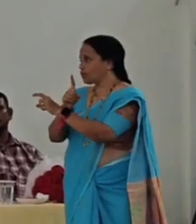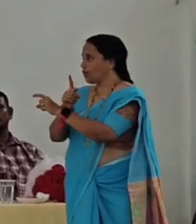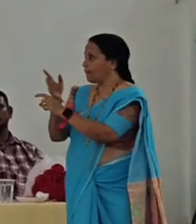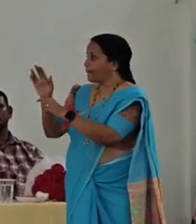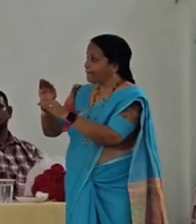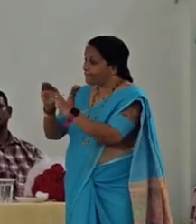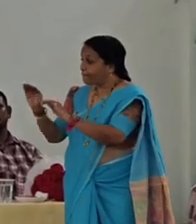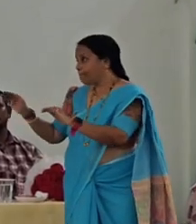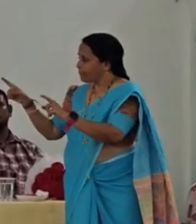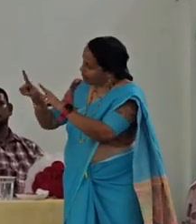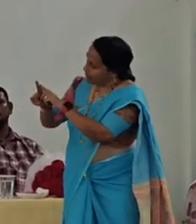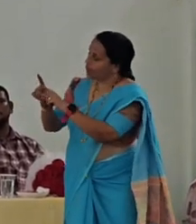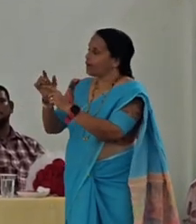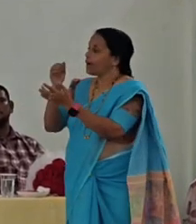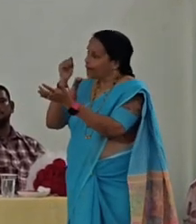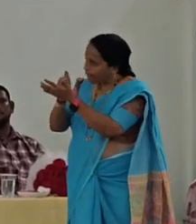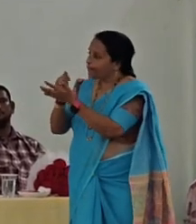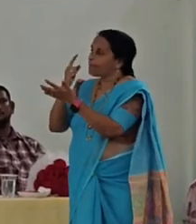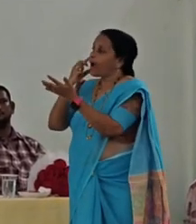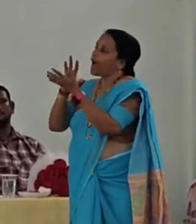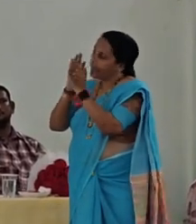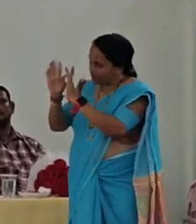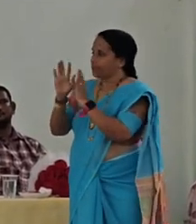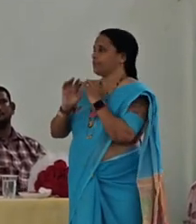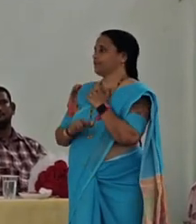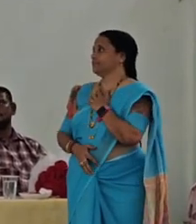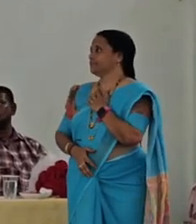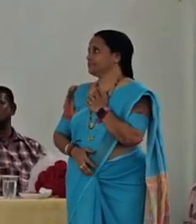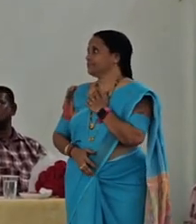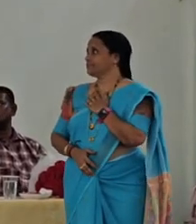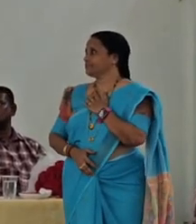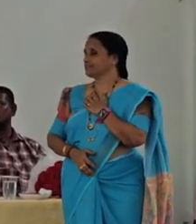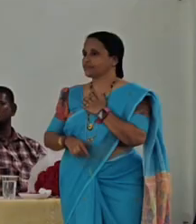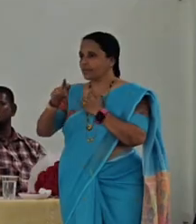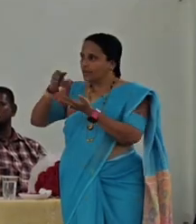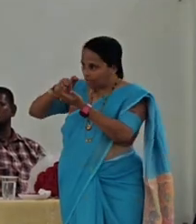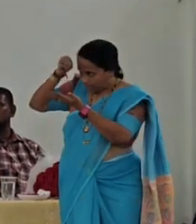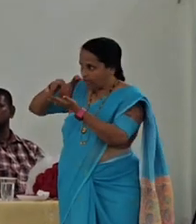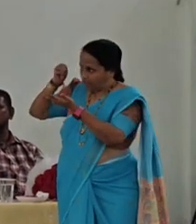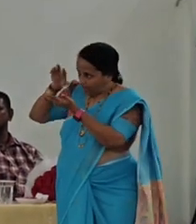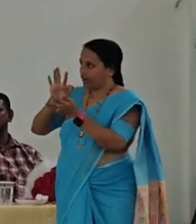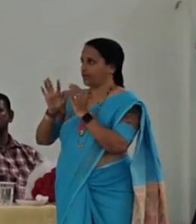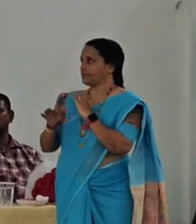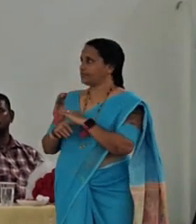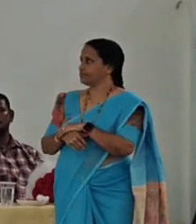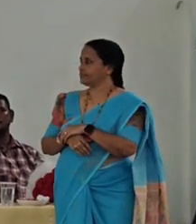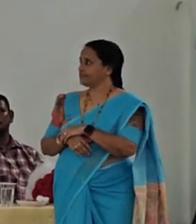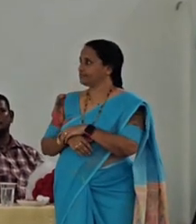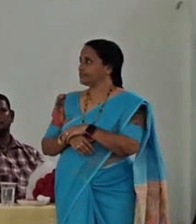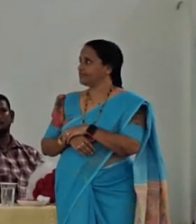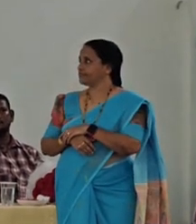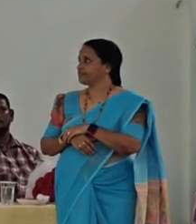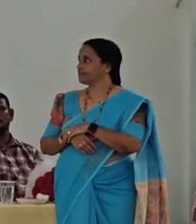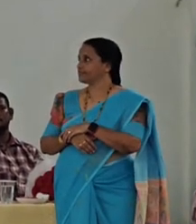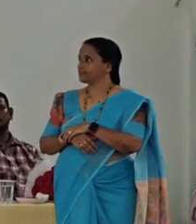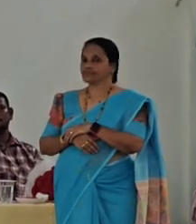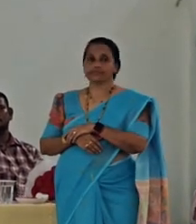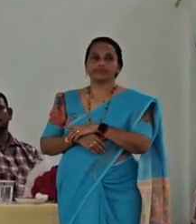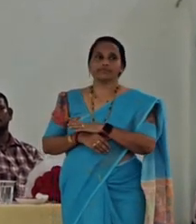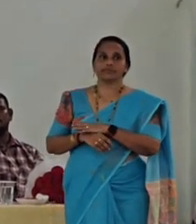గణలేండి ఇంట్లో మాత్రం, అది ఒకటి మనం గుర్తుంచుకోవాలి. అలాగే మనం అందరము అనుకుంటున్నాం,